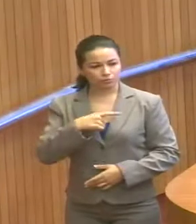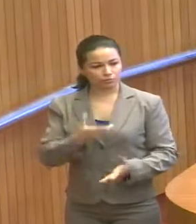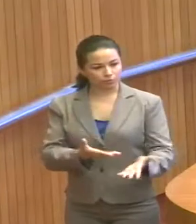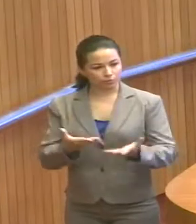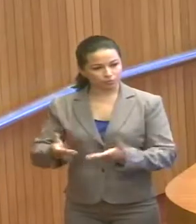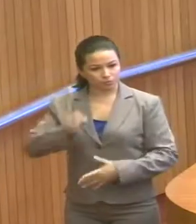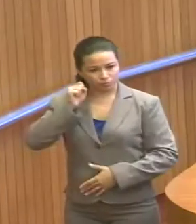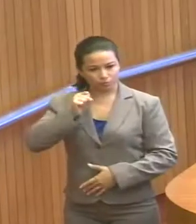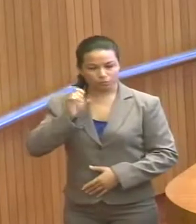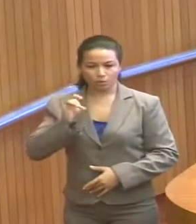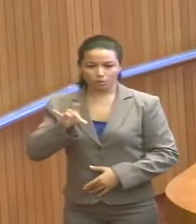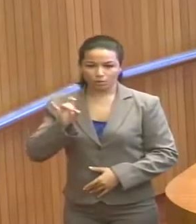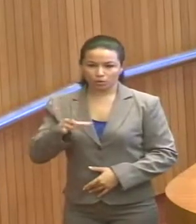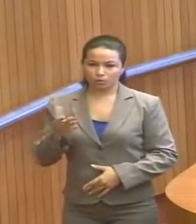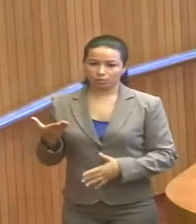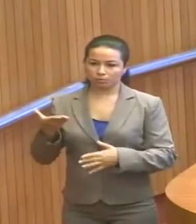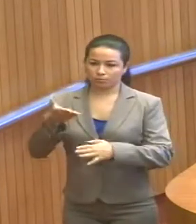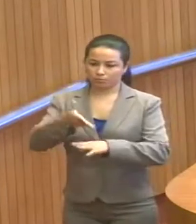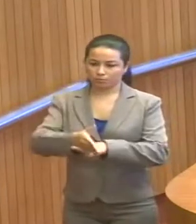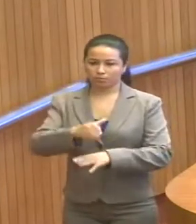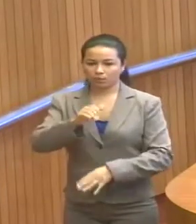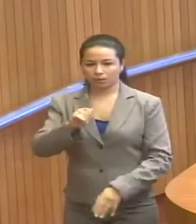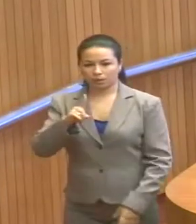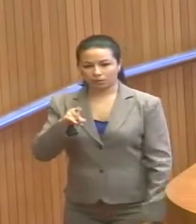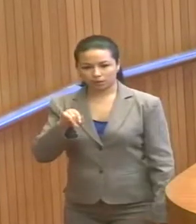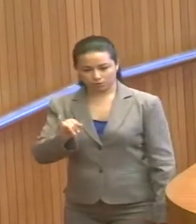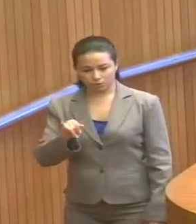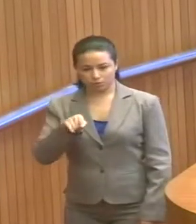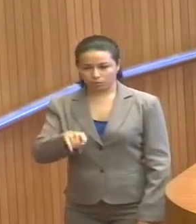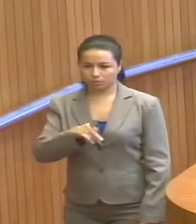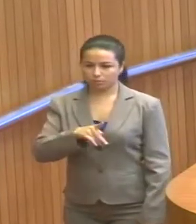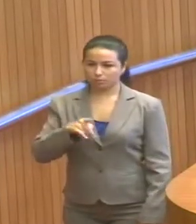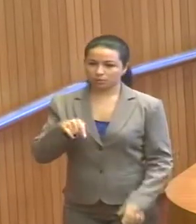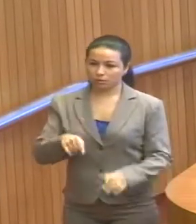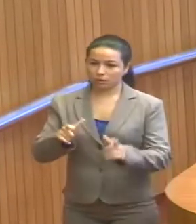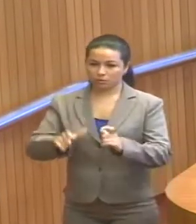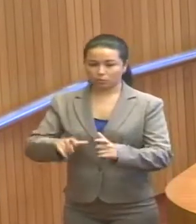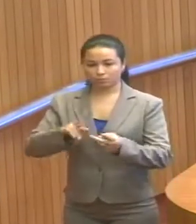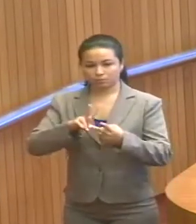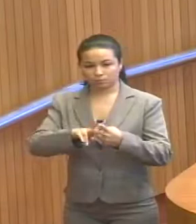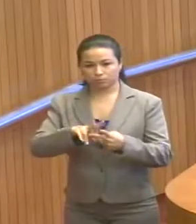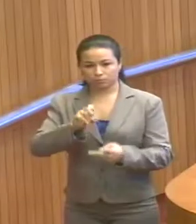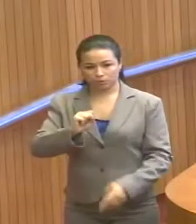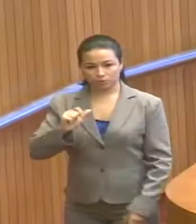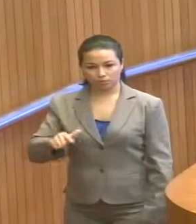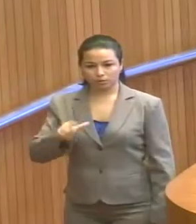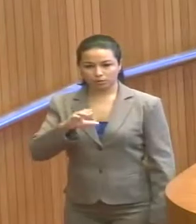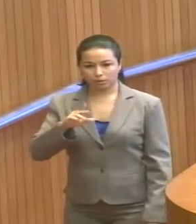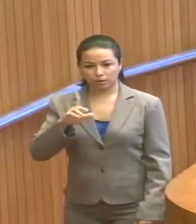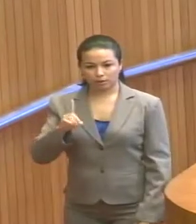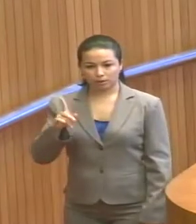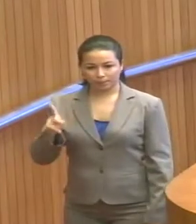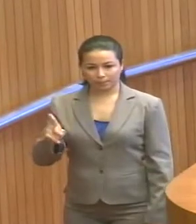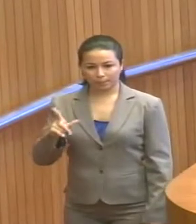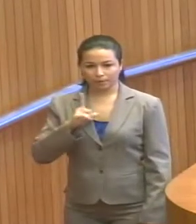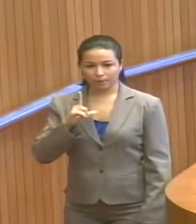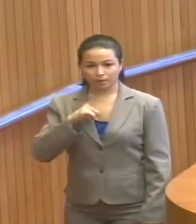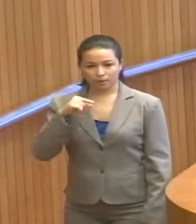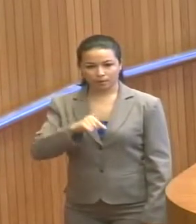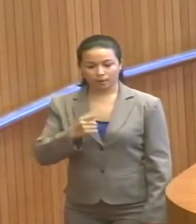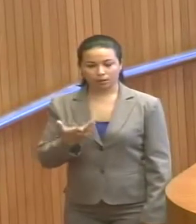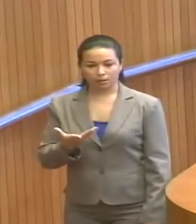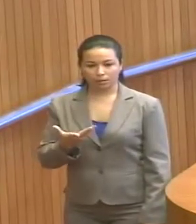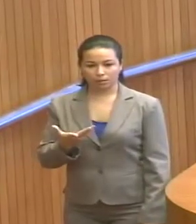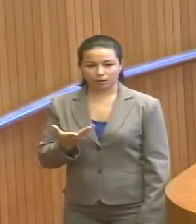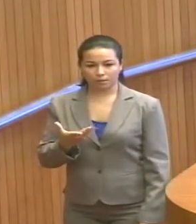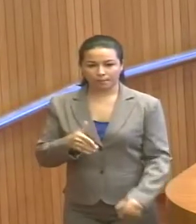senadores foi apenas a ida na Cadete, no presídio São Luís, na CDP, aonde há uma situação